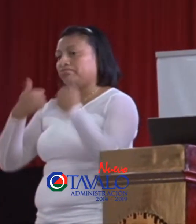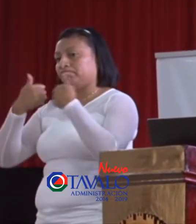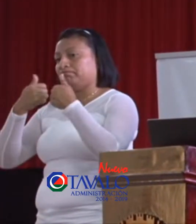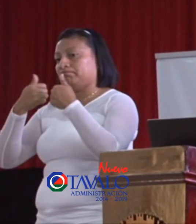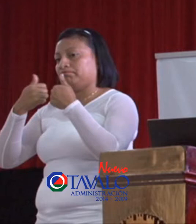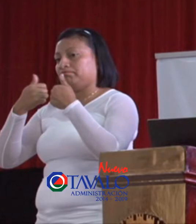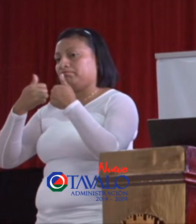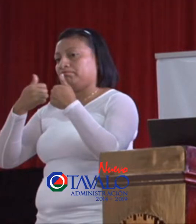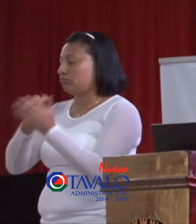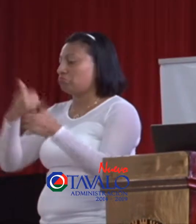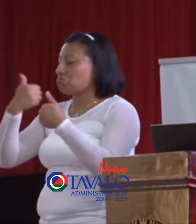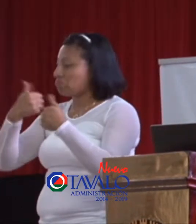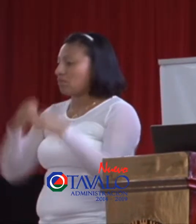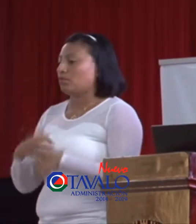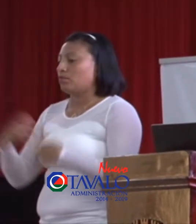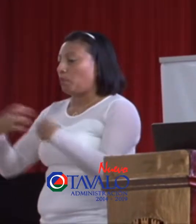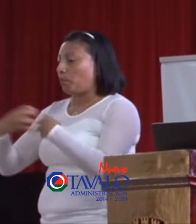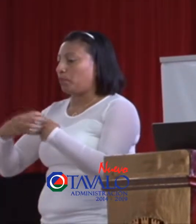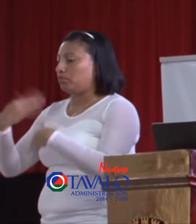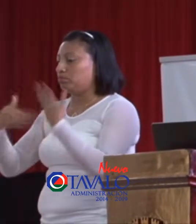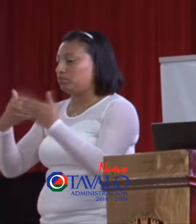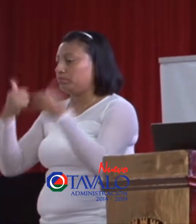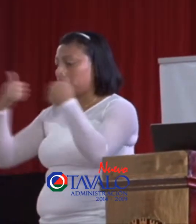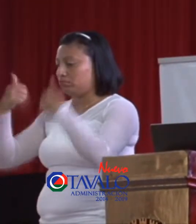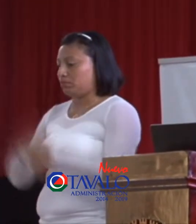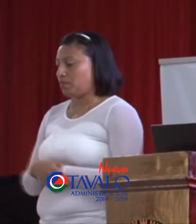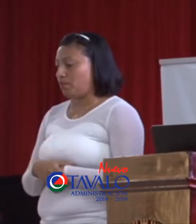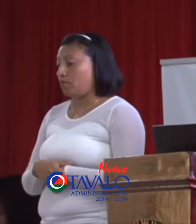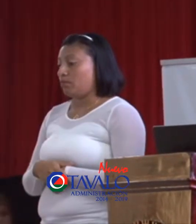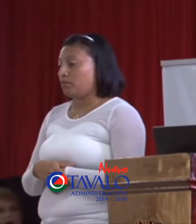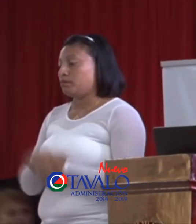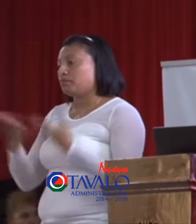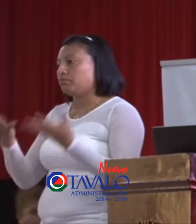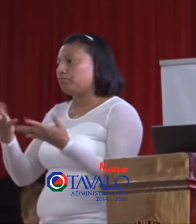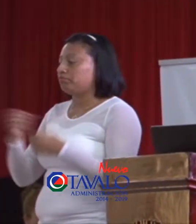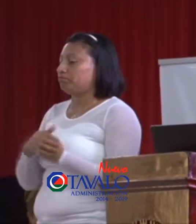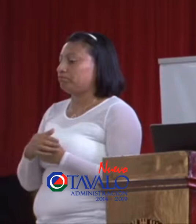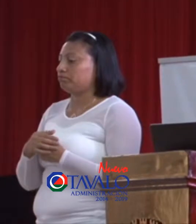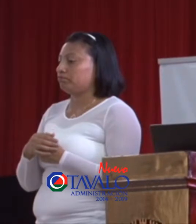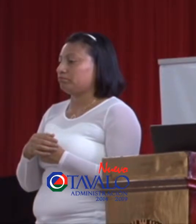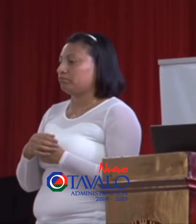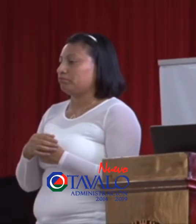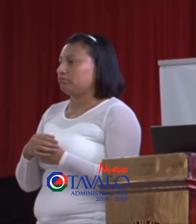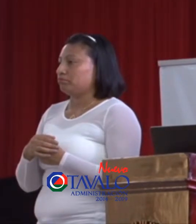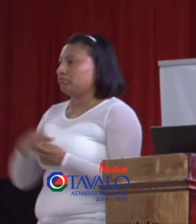se realizó en proyectos de inversión con un monto total de